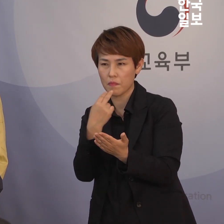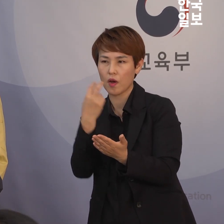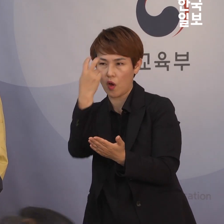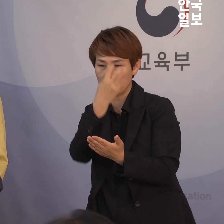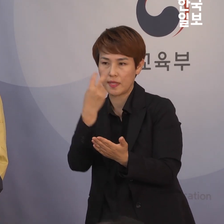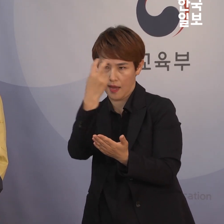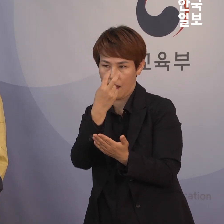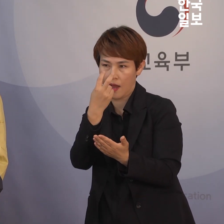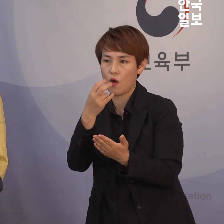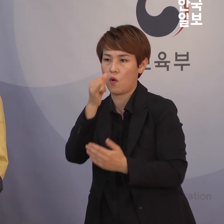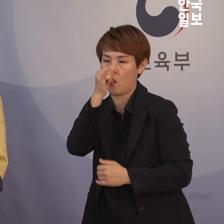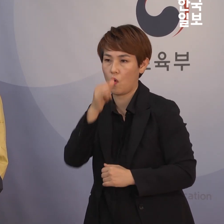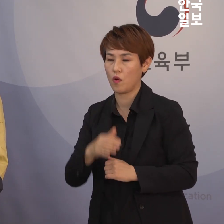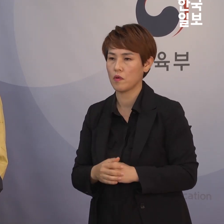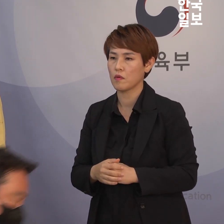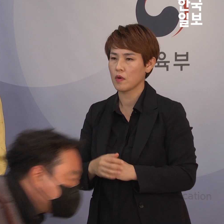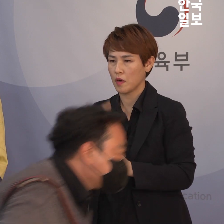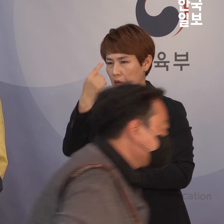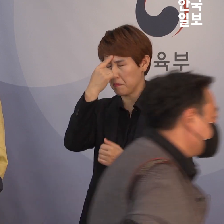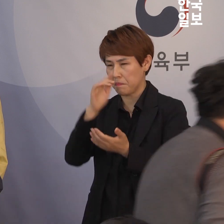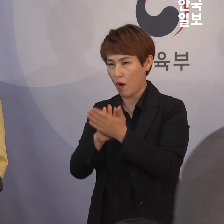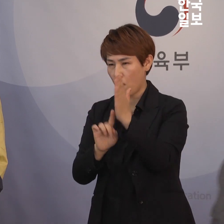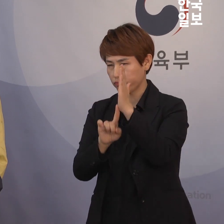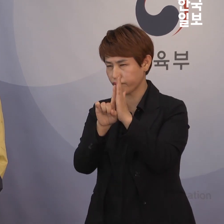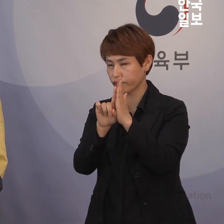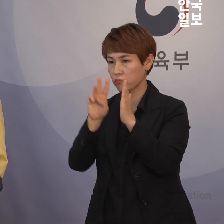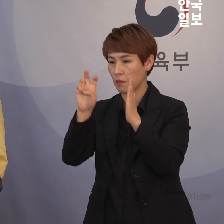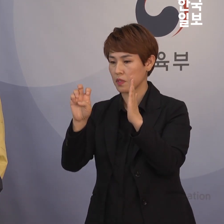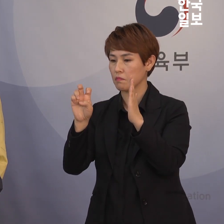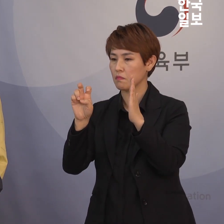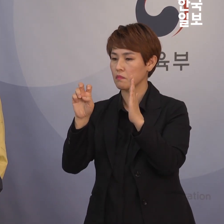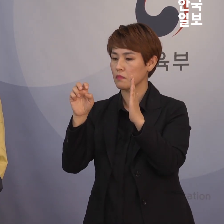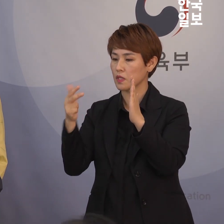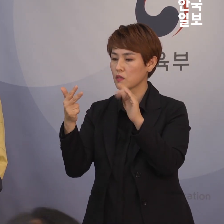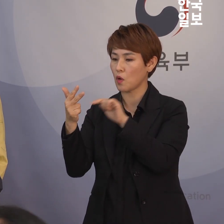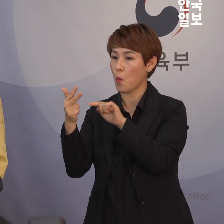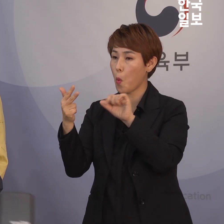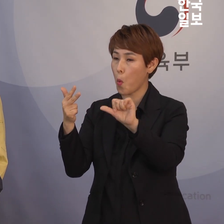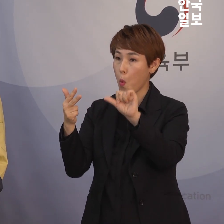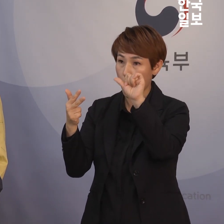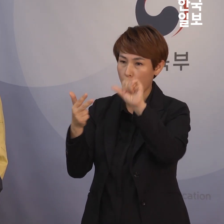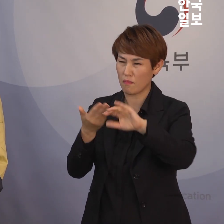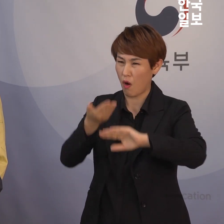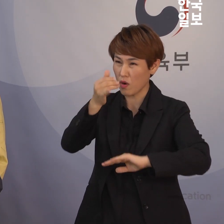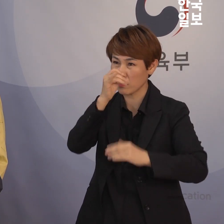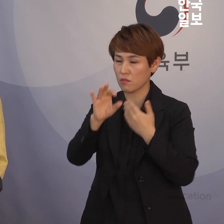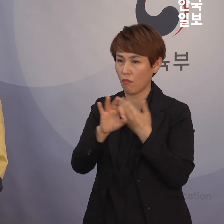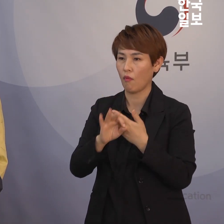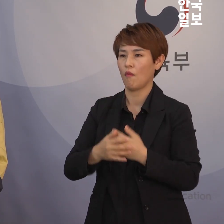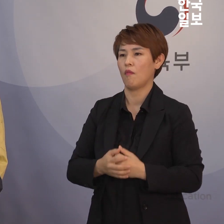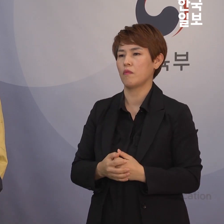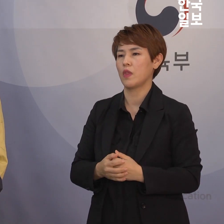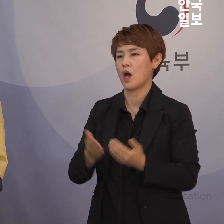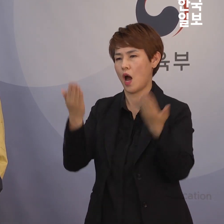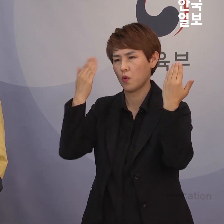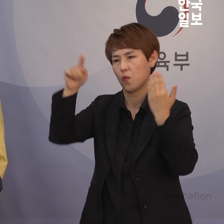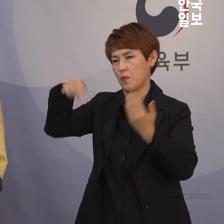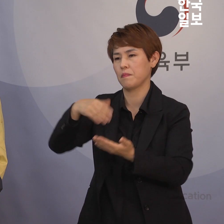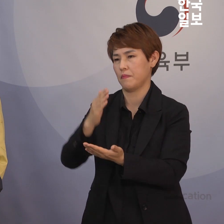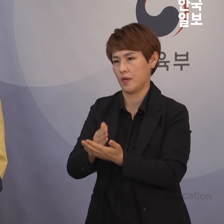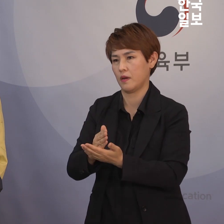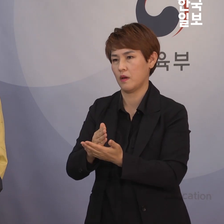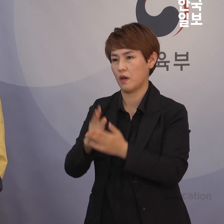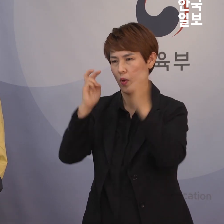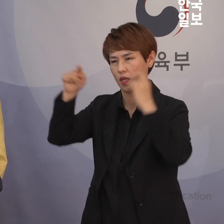실시합니다. 37.5도 이상의 열이 있거나 발열감이 있는 학생과 교직원은 등교와